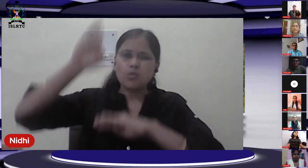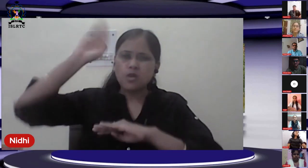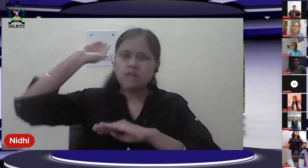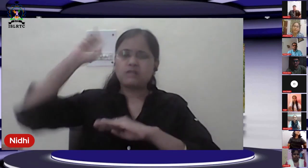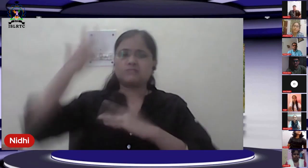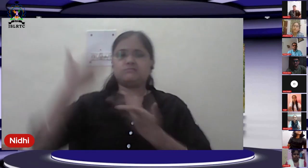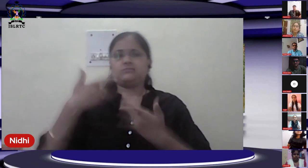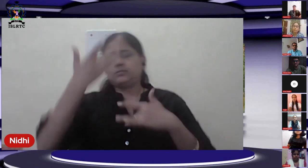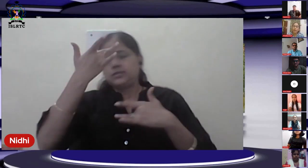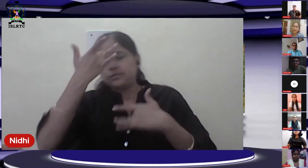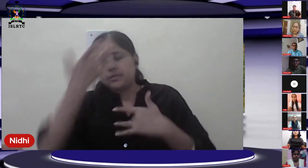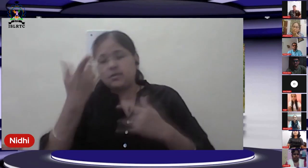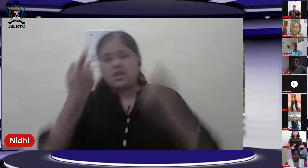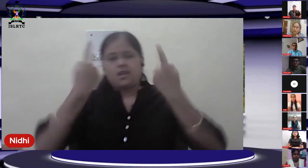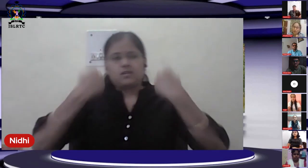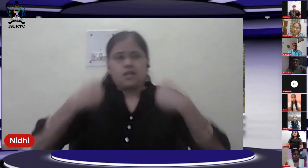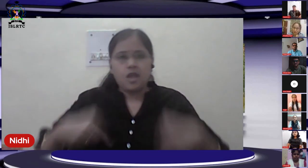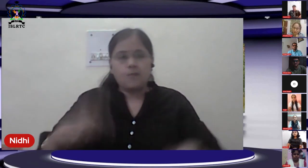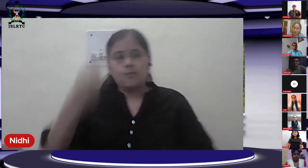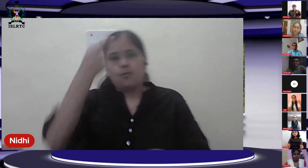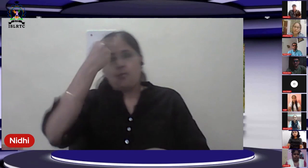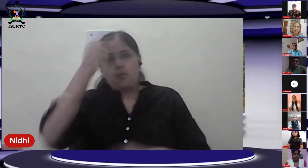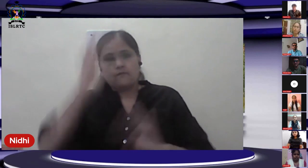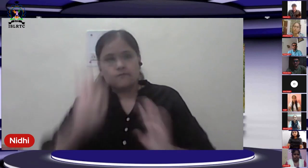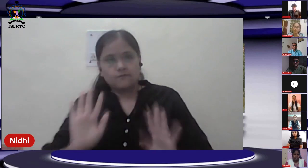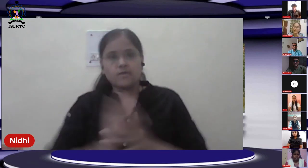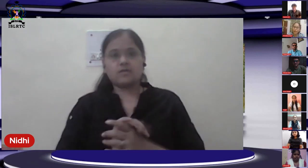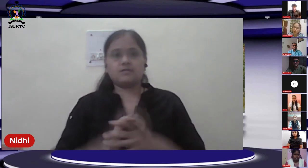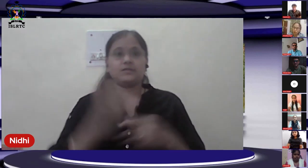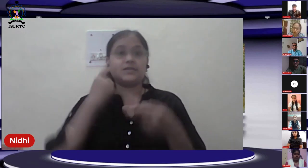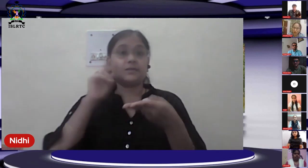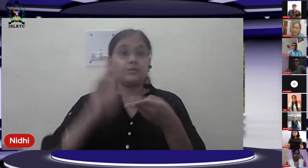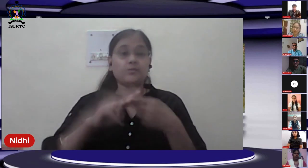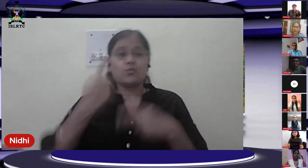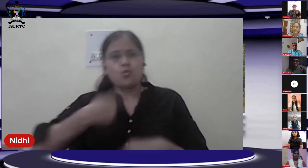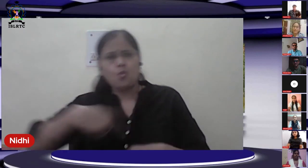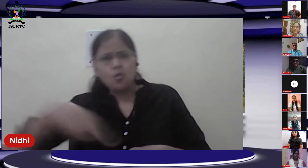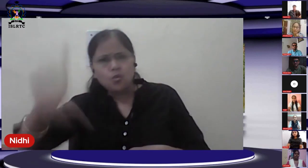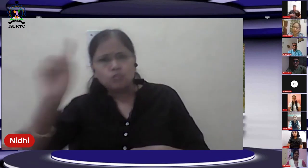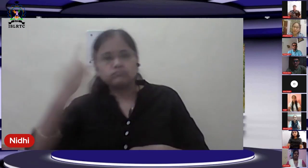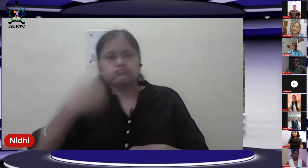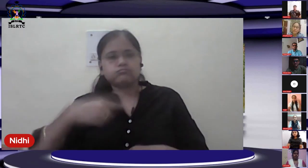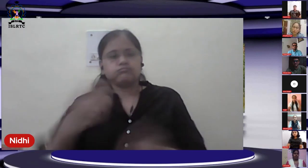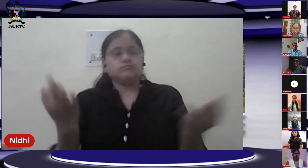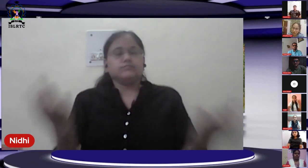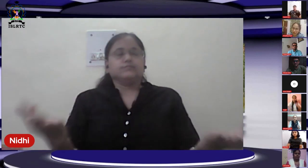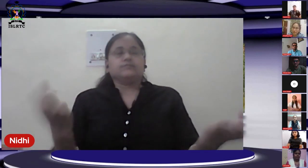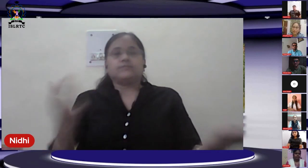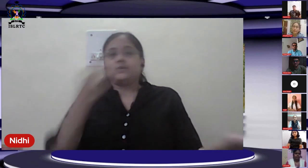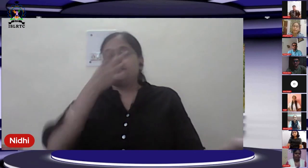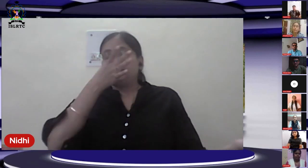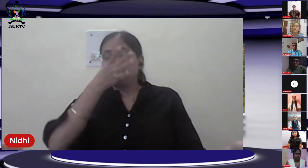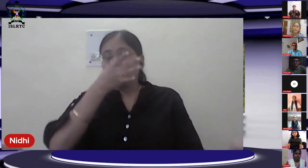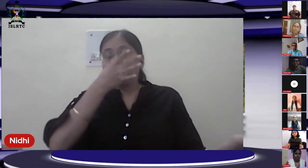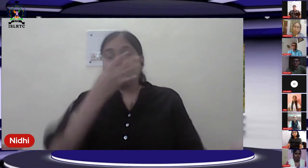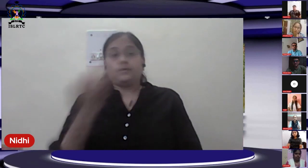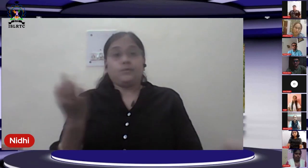कष्ट है, तो अगर हम रेगुलर और कंटिन्यू योगा करते हैं, सही तरीके से योगा करते हैं, तो हमें बहुत